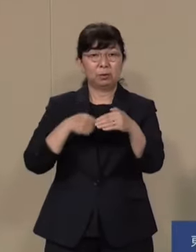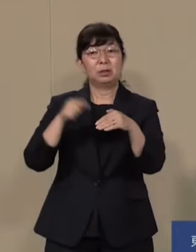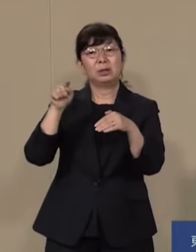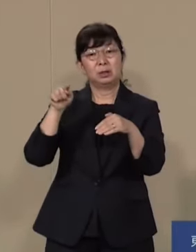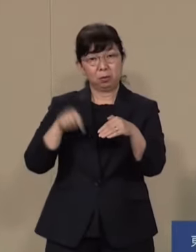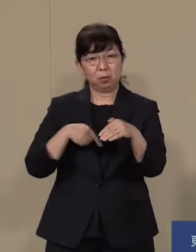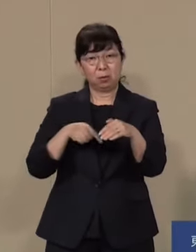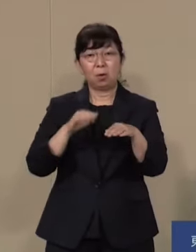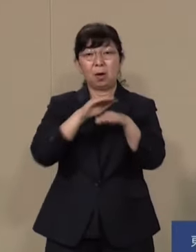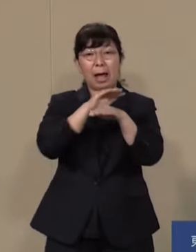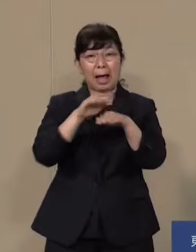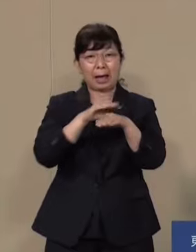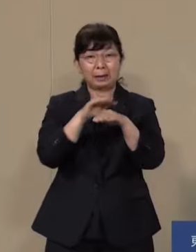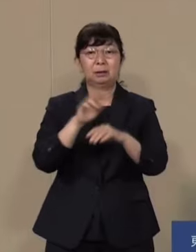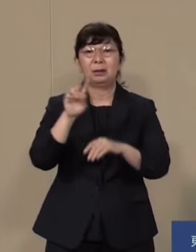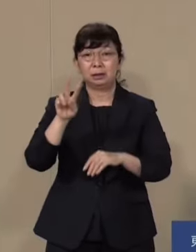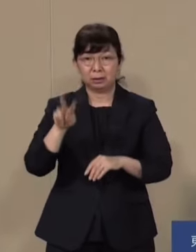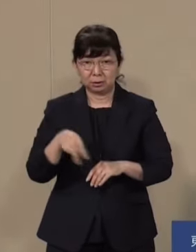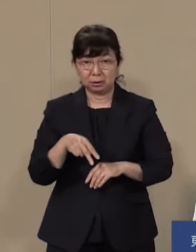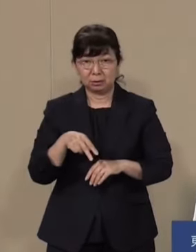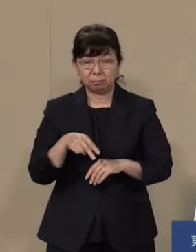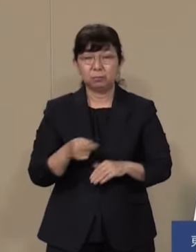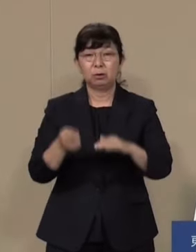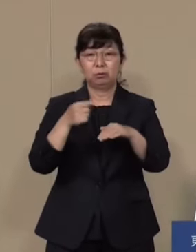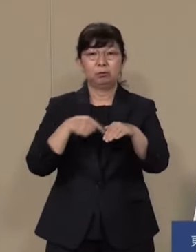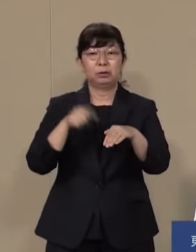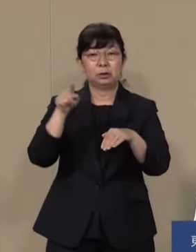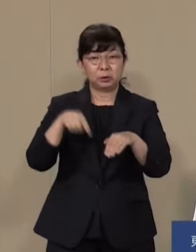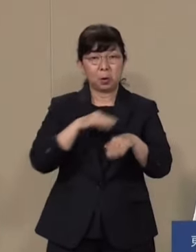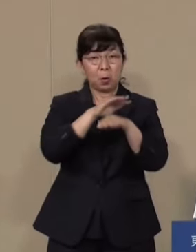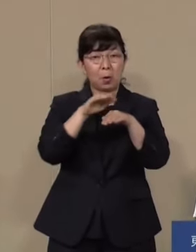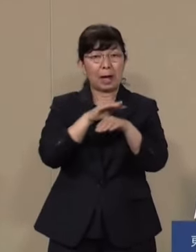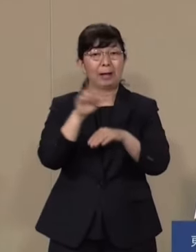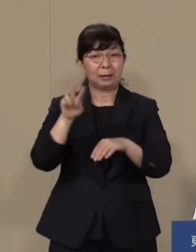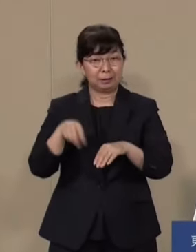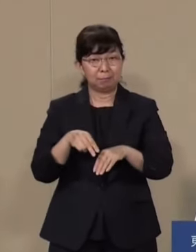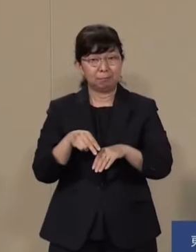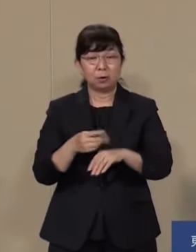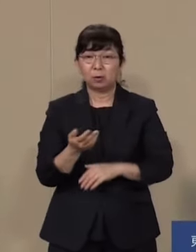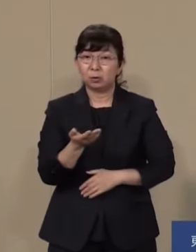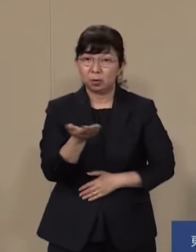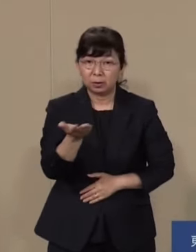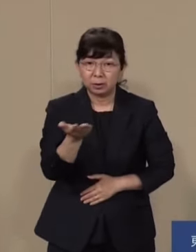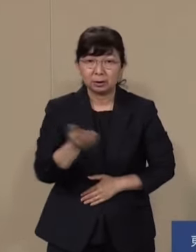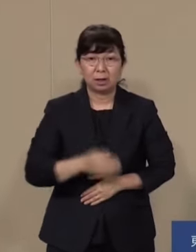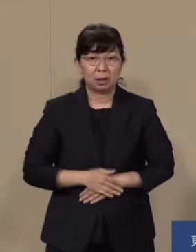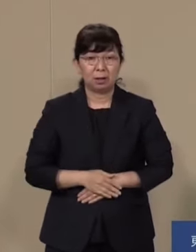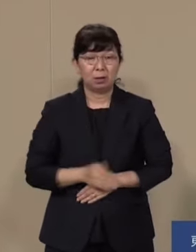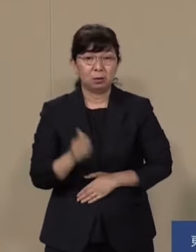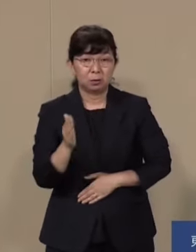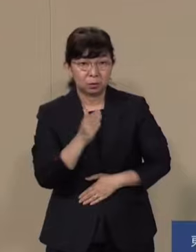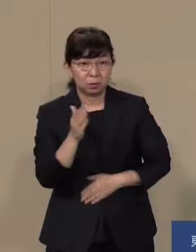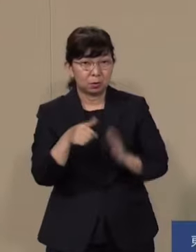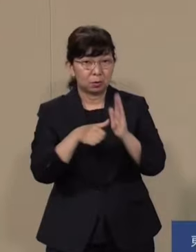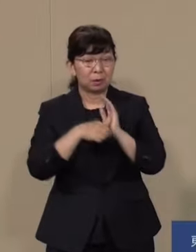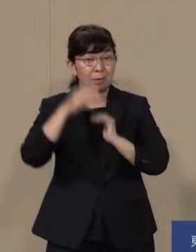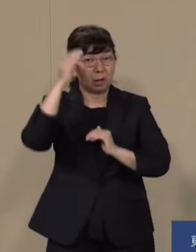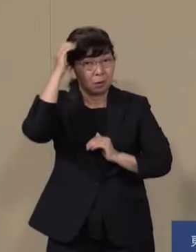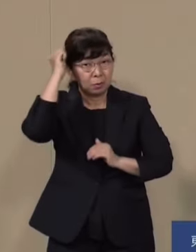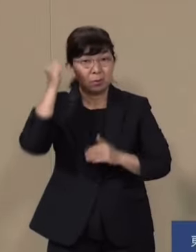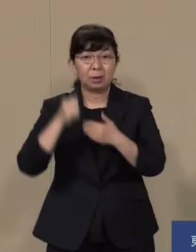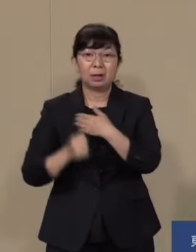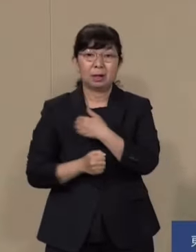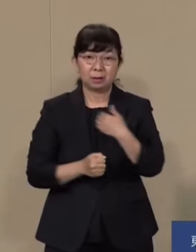のありうちのありどうですかそろそろ覚えられた